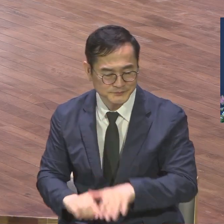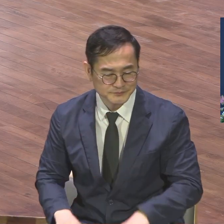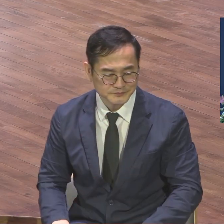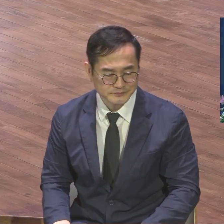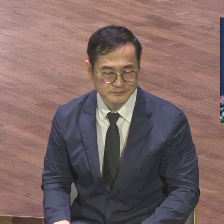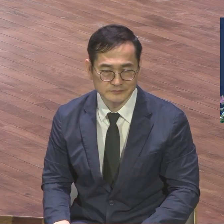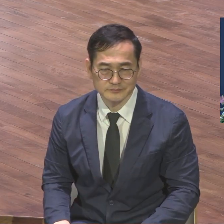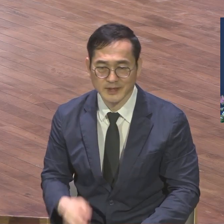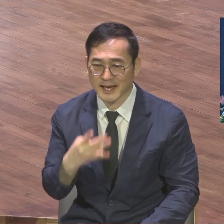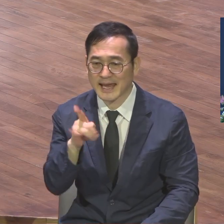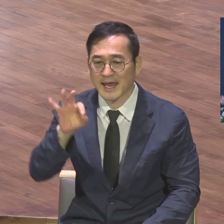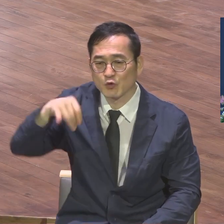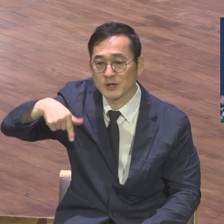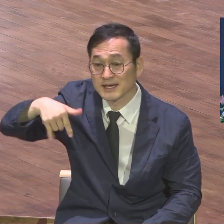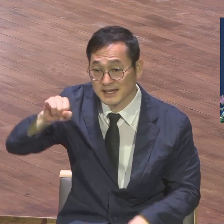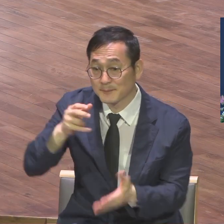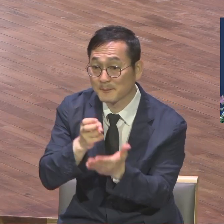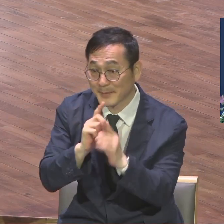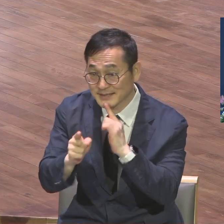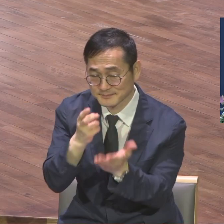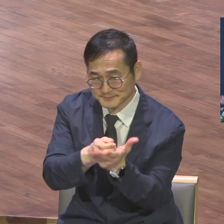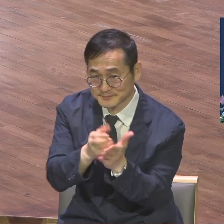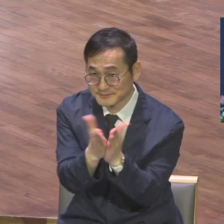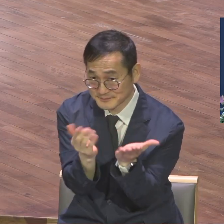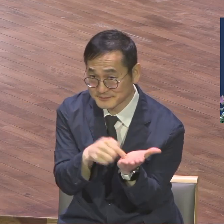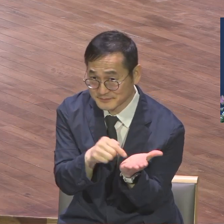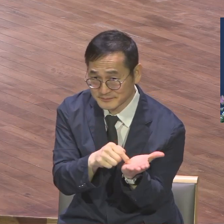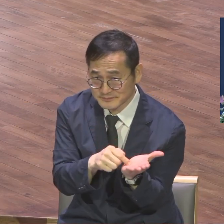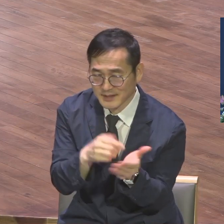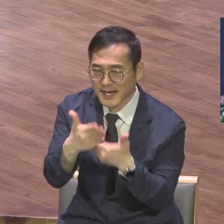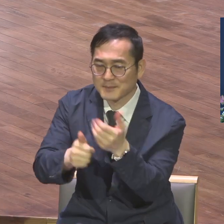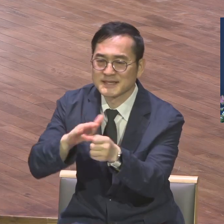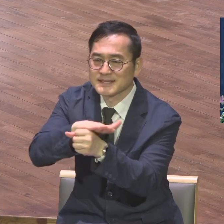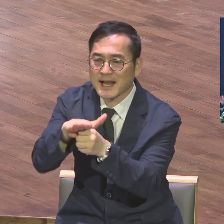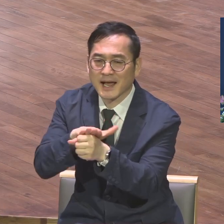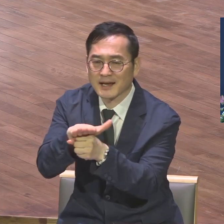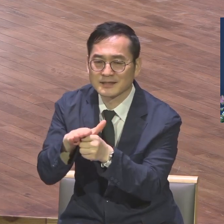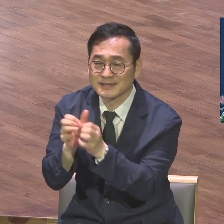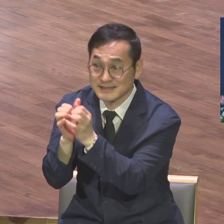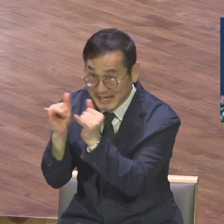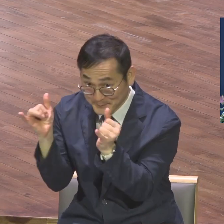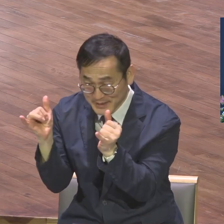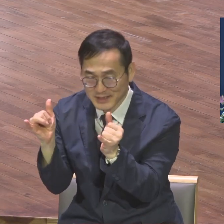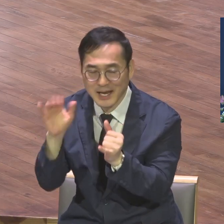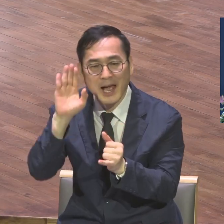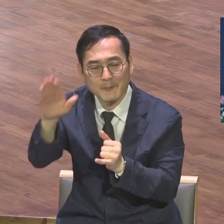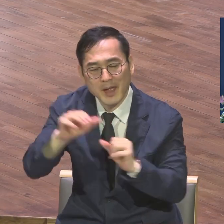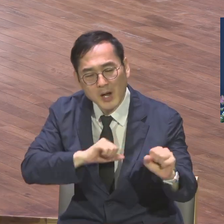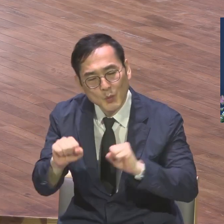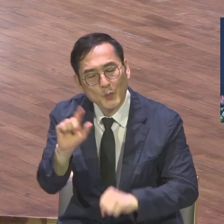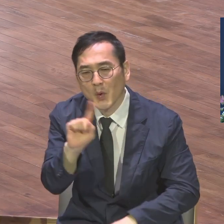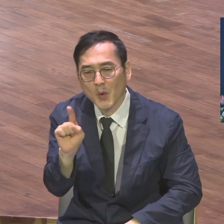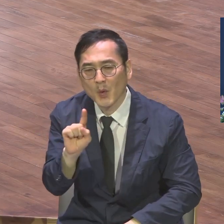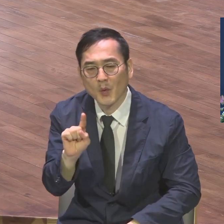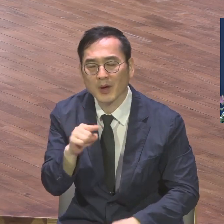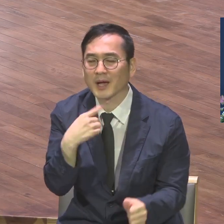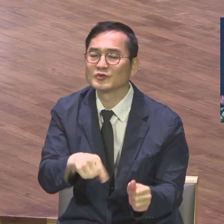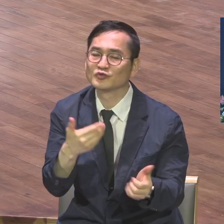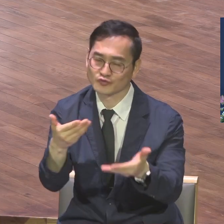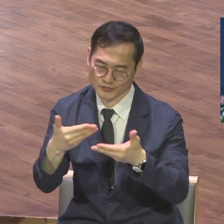인용해서 하나님을 사랑하는 자가 나아가야 할 방향이 어떤 것인지를 말하고 있어요.